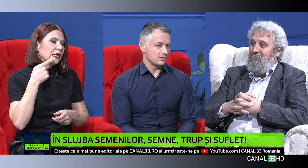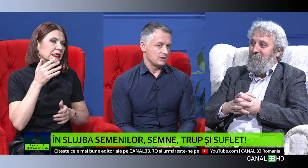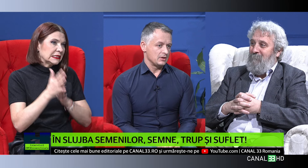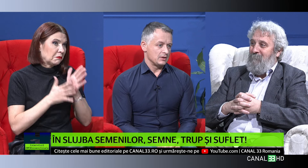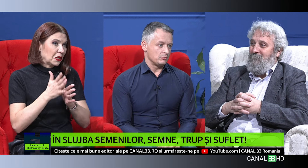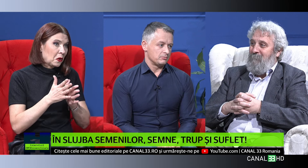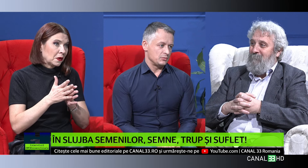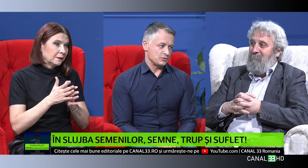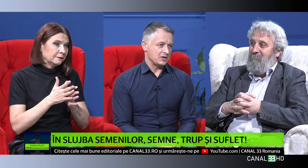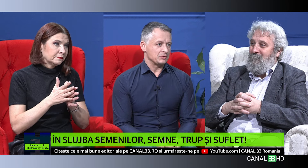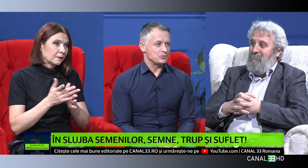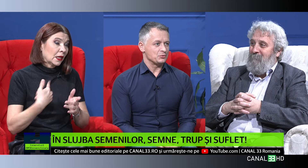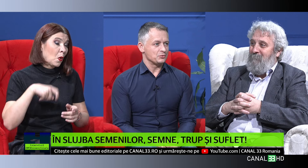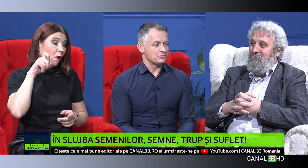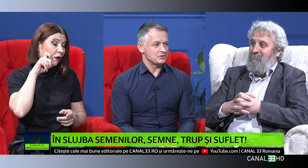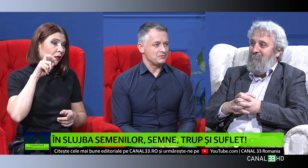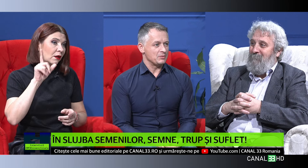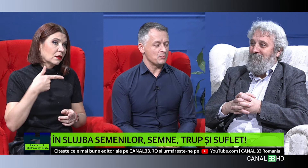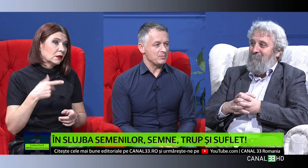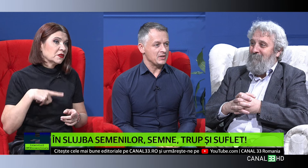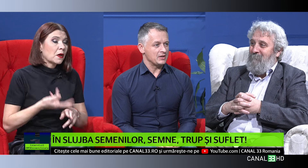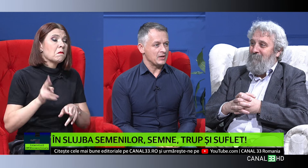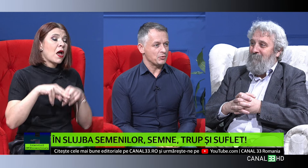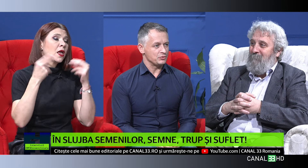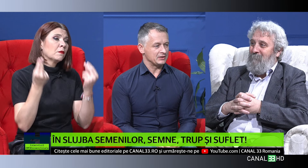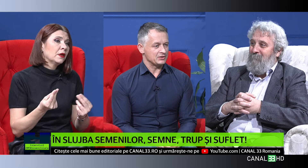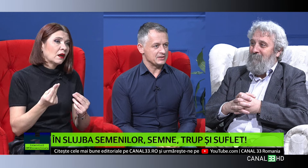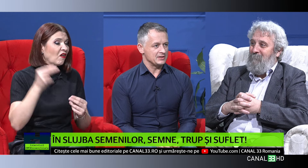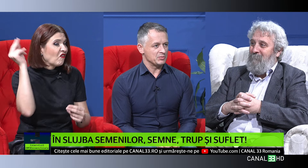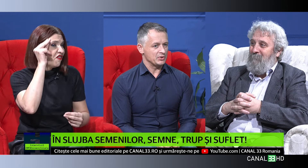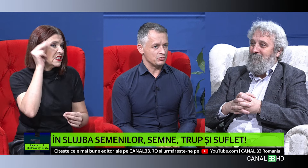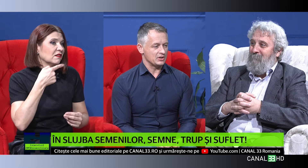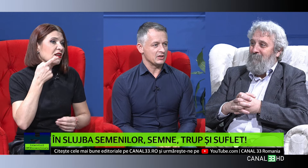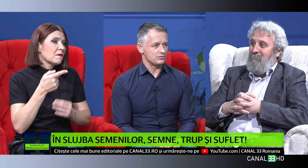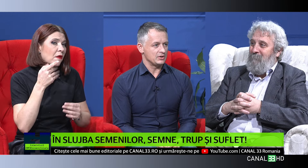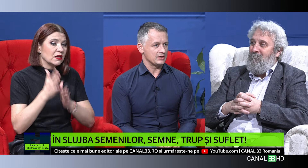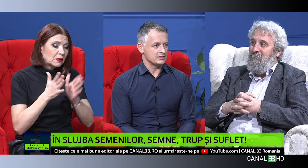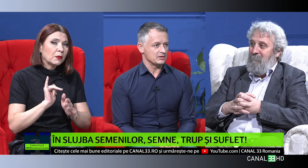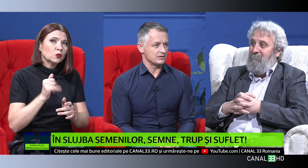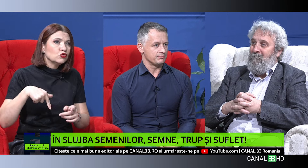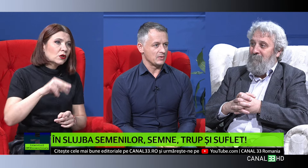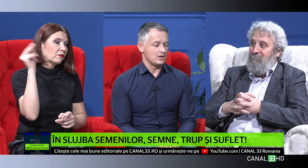semnelor, eu zic că ar trebui să fie mult mai bine aprofundată această limbă pentru cei care studiază